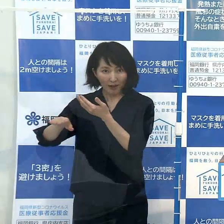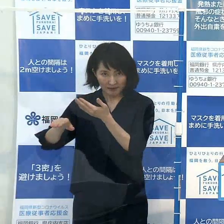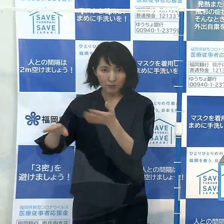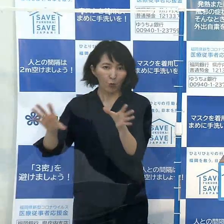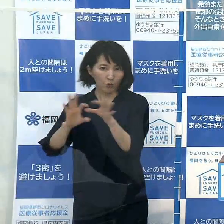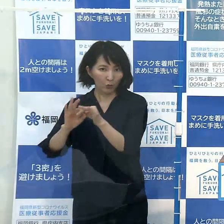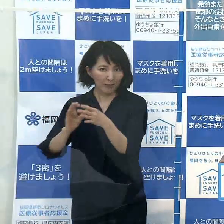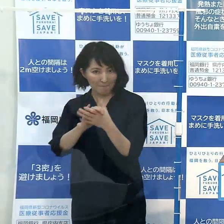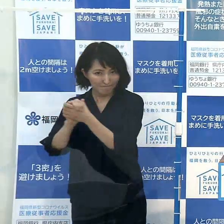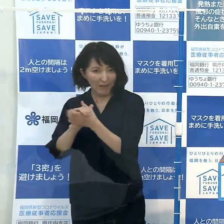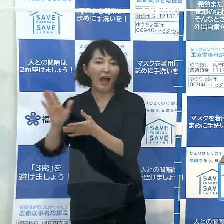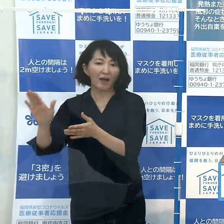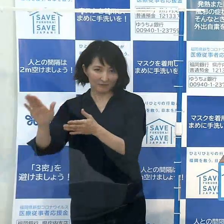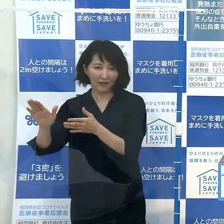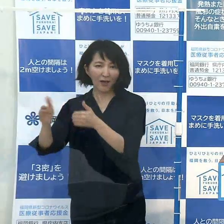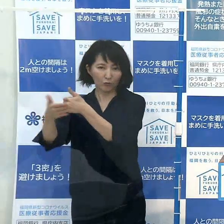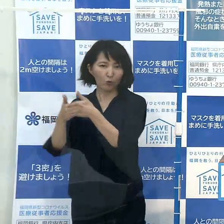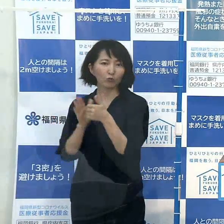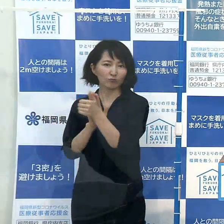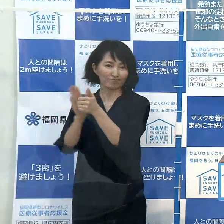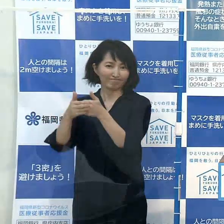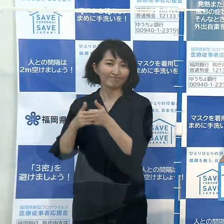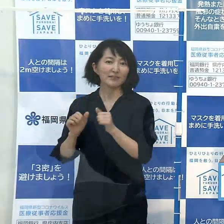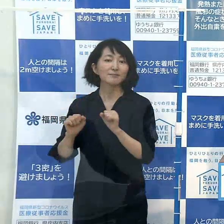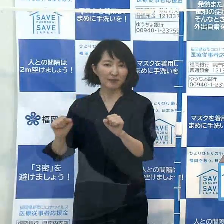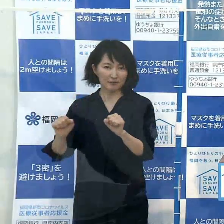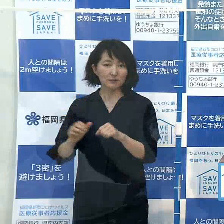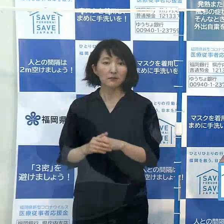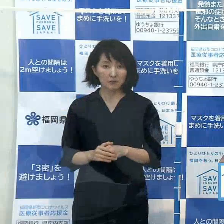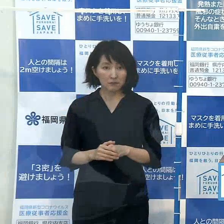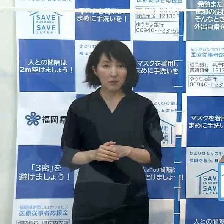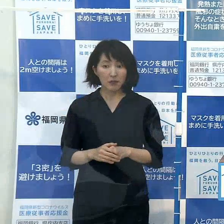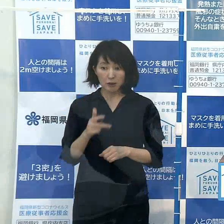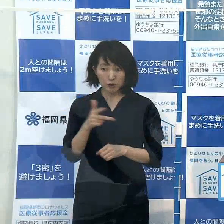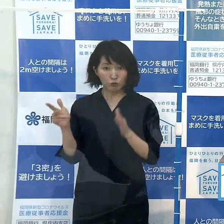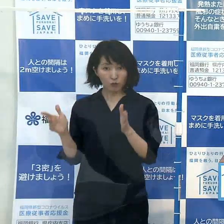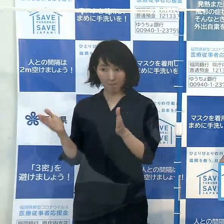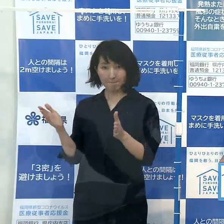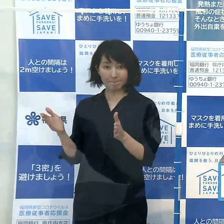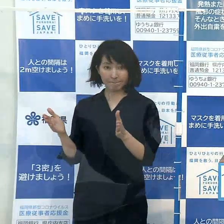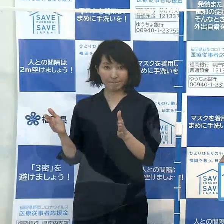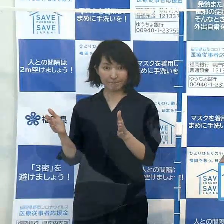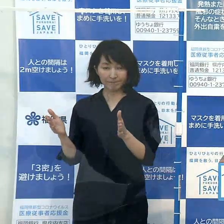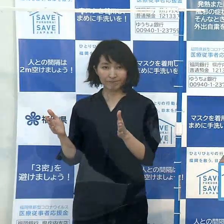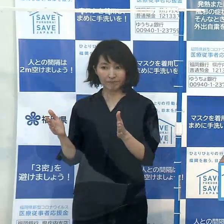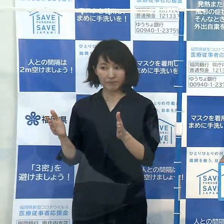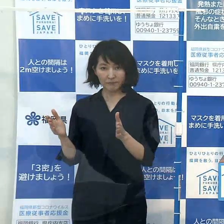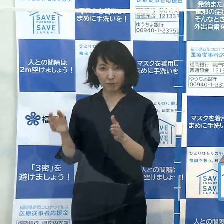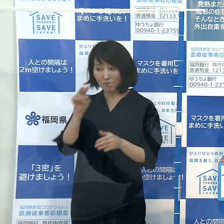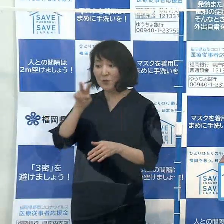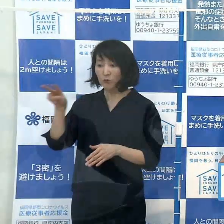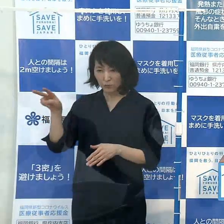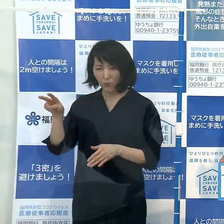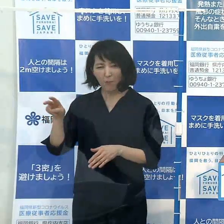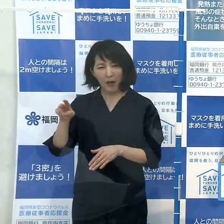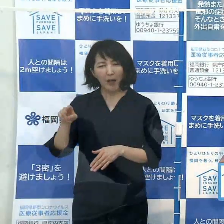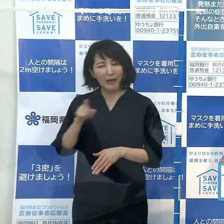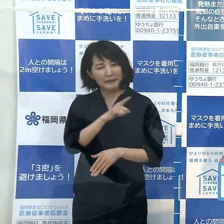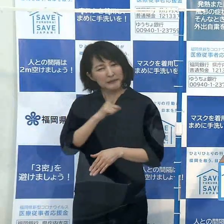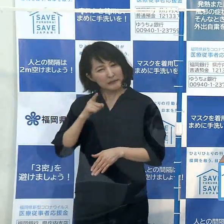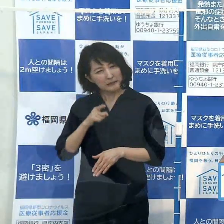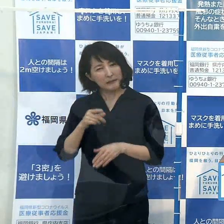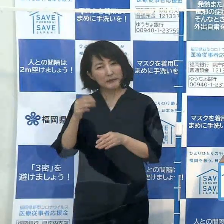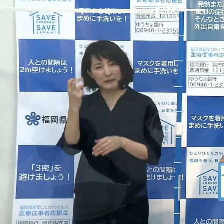することになろうかと思いますが、これまでの1週間を見ていきますと、平均がだいたい800件ぐらいですよ、1日ね。